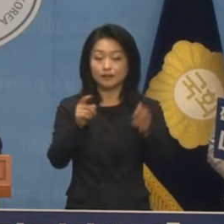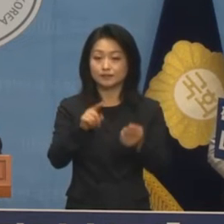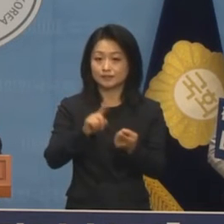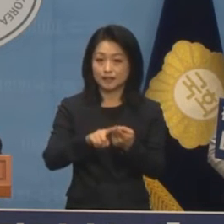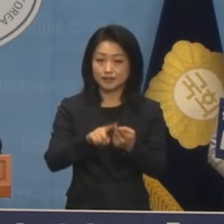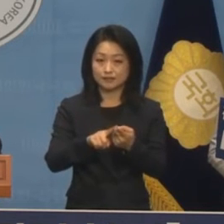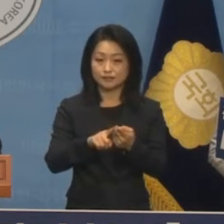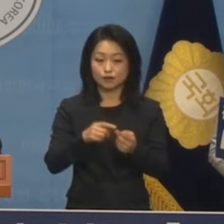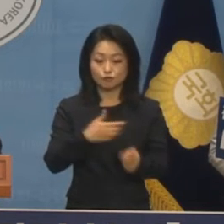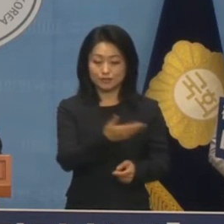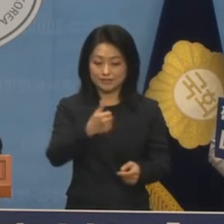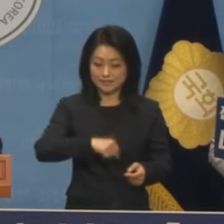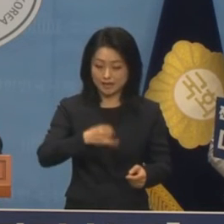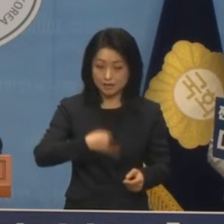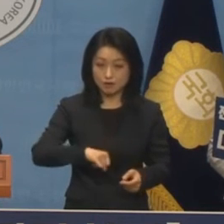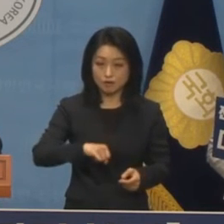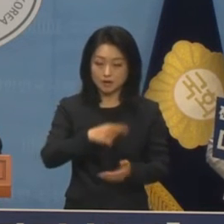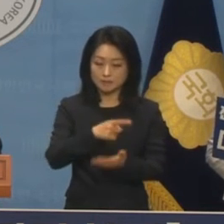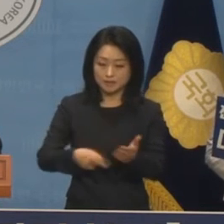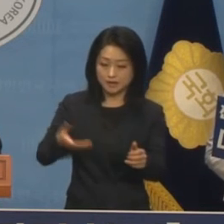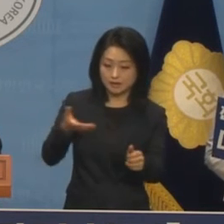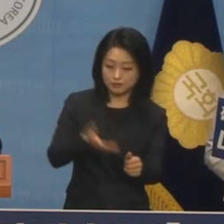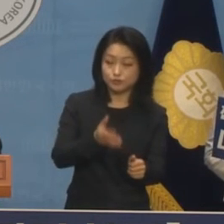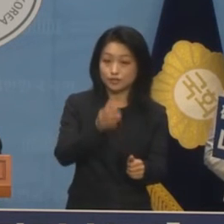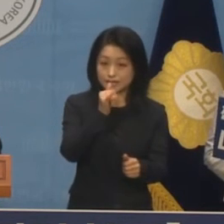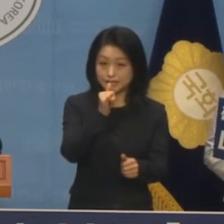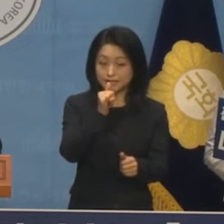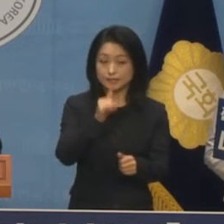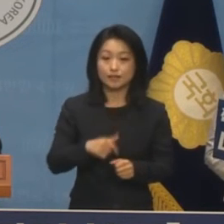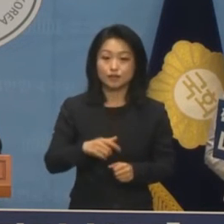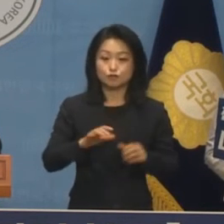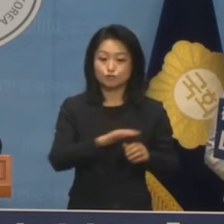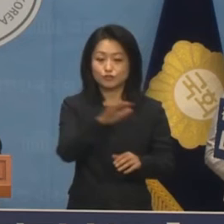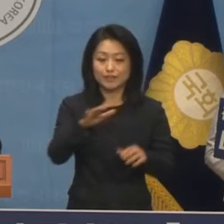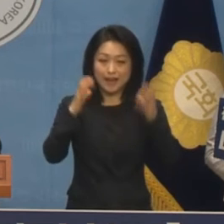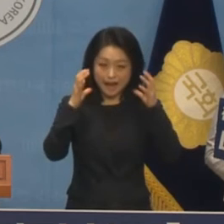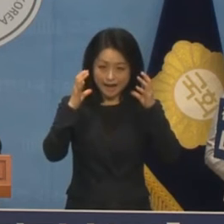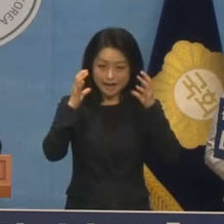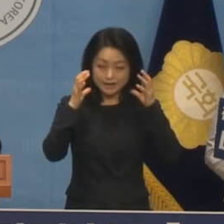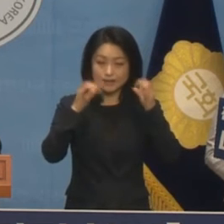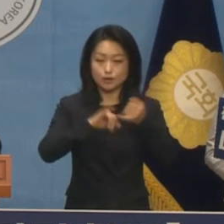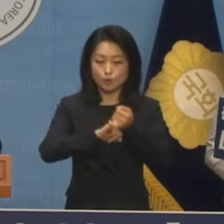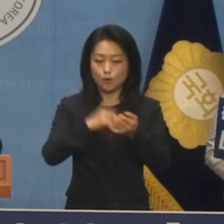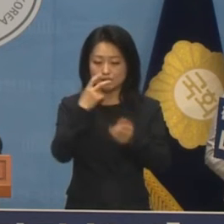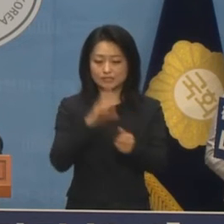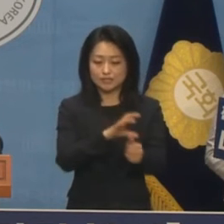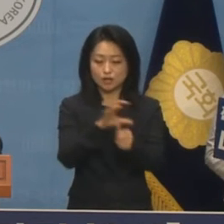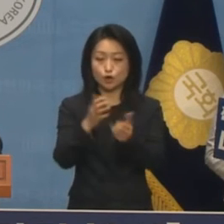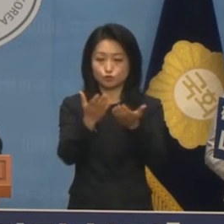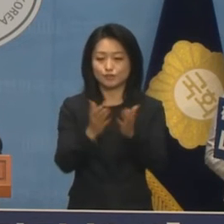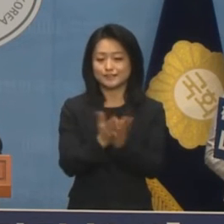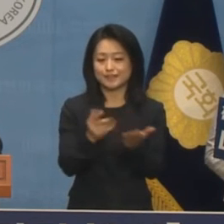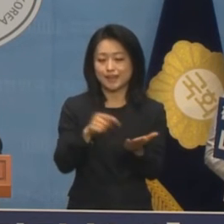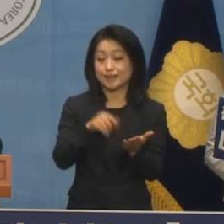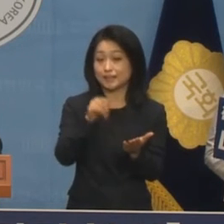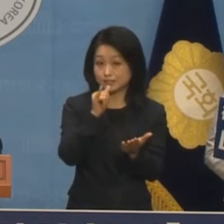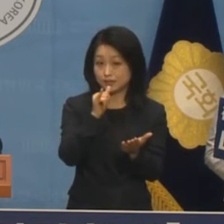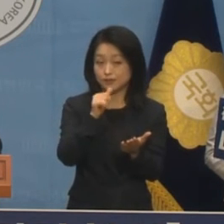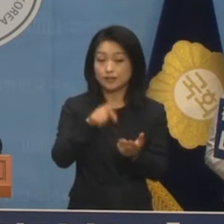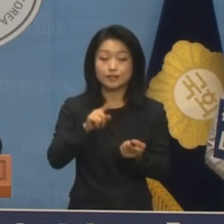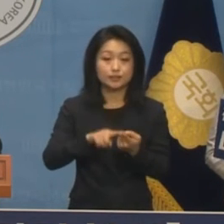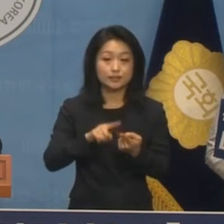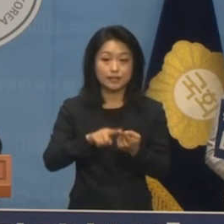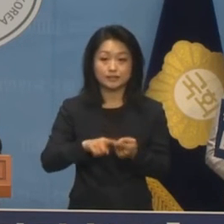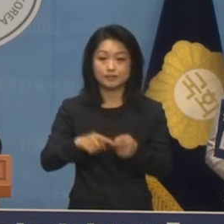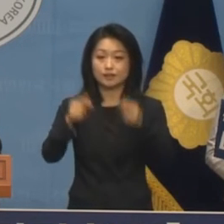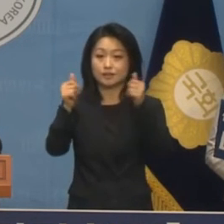얼마나 큰 해악을 끼치는지 5,000개 근거를 담은 저서 우리 아이 꼭 지켜줄게로 팩트체크했습니다. 이 정치적 아젠다가